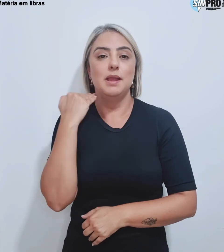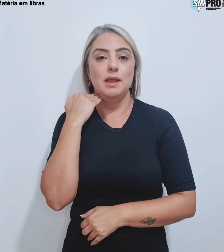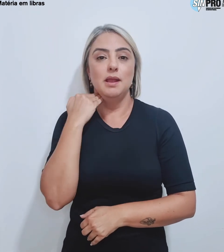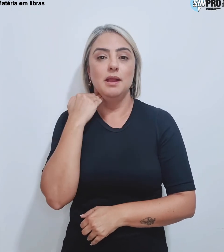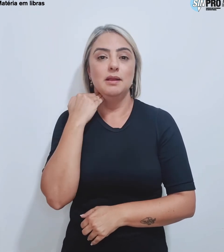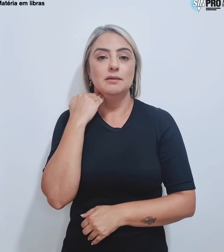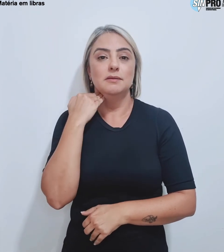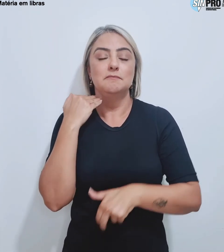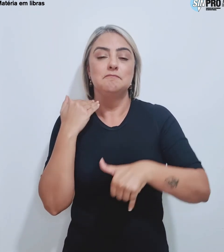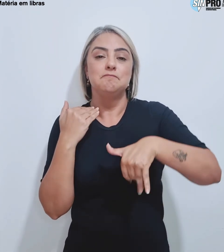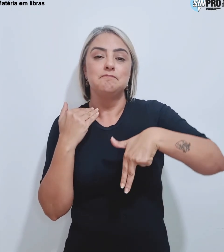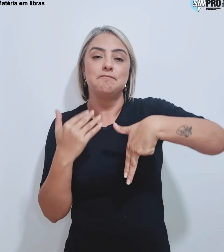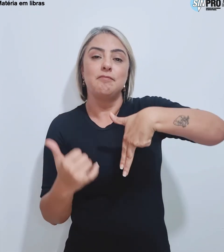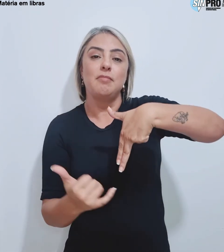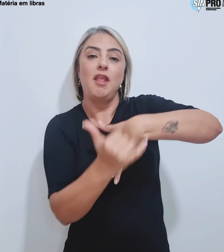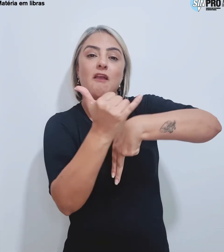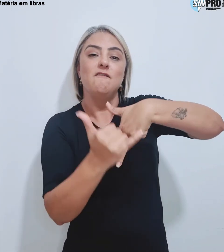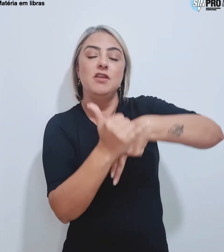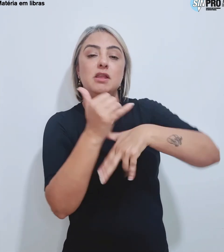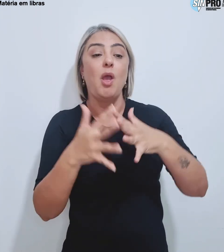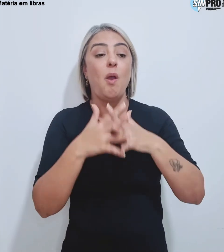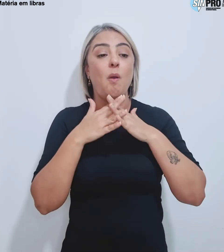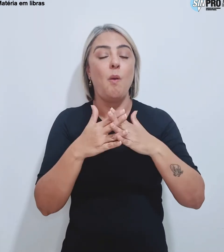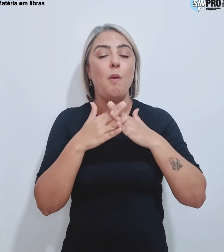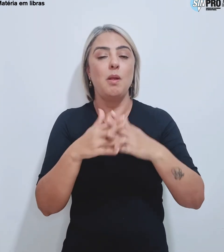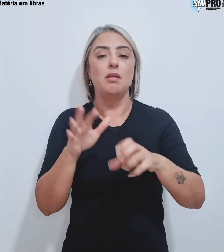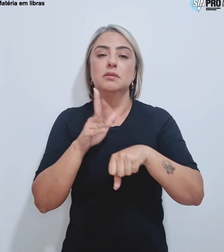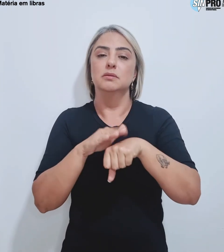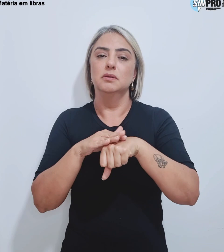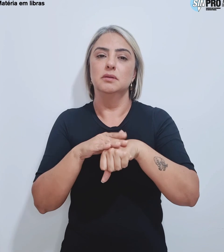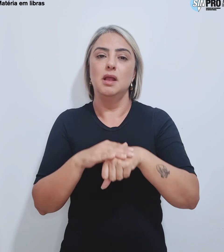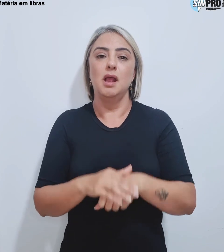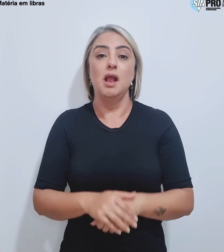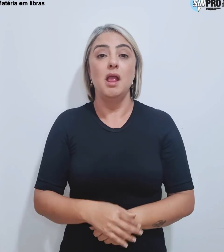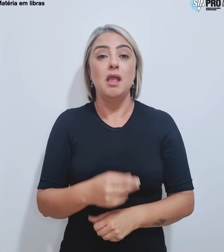morreram, vítimas de complicações da doença. Em menos de